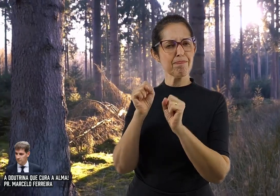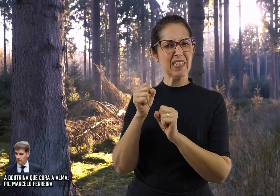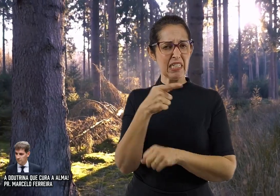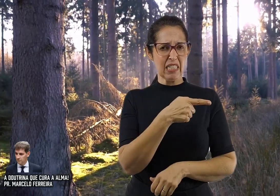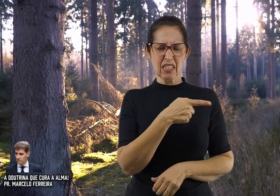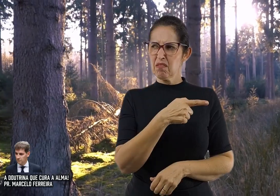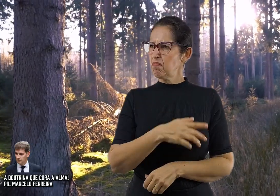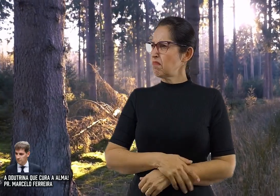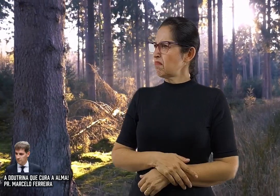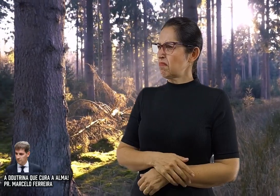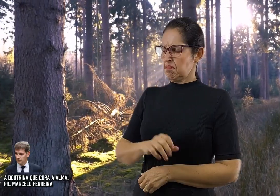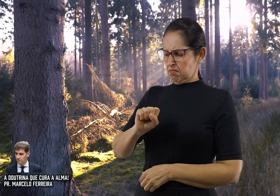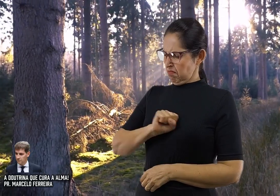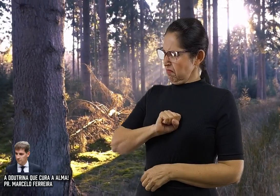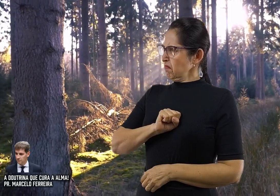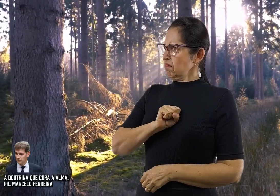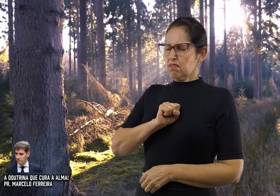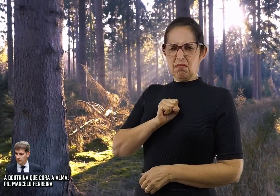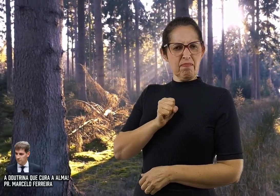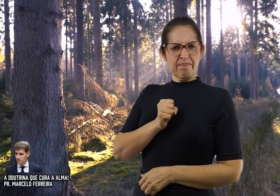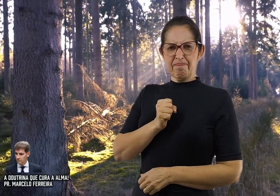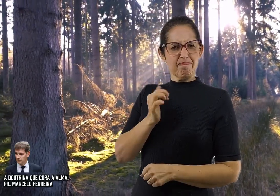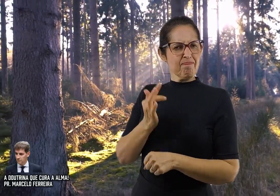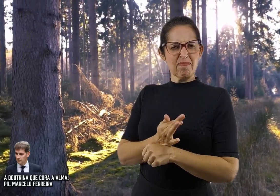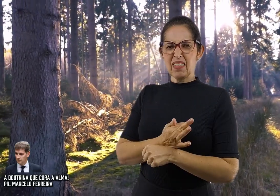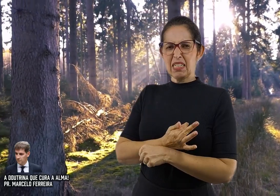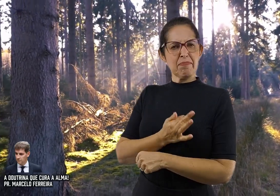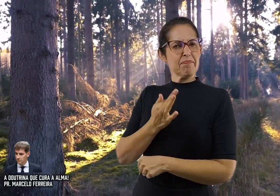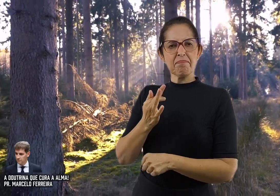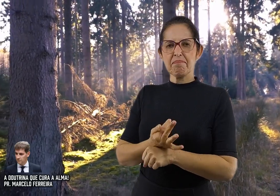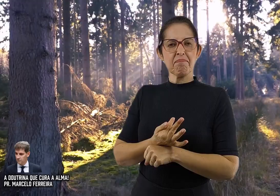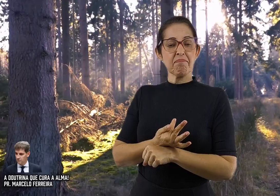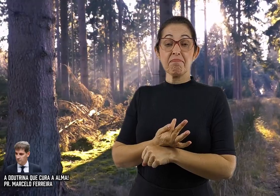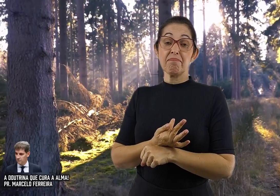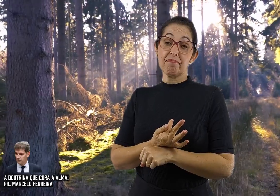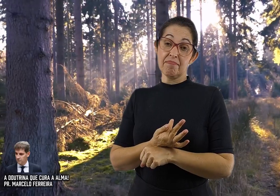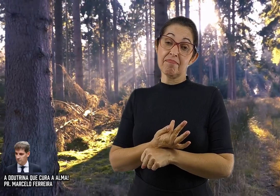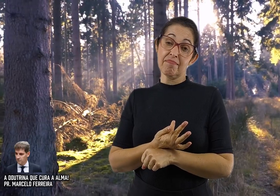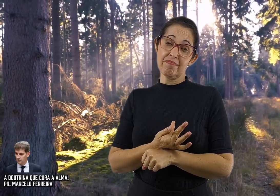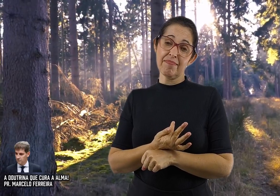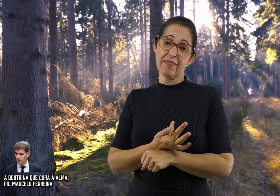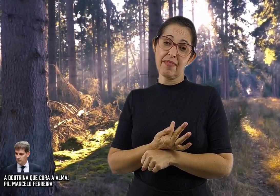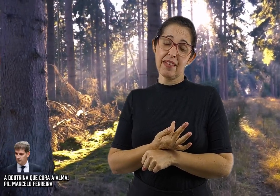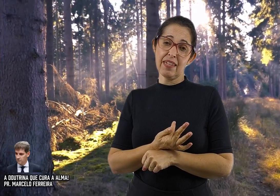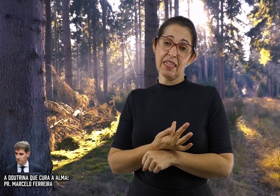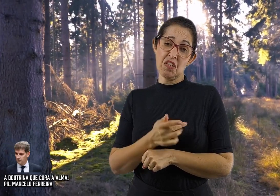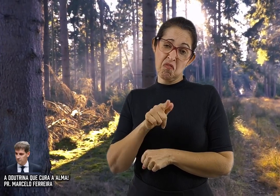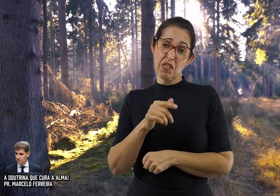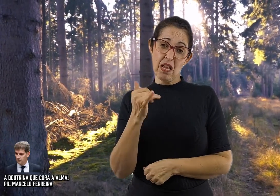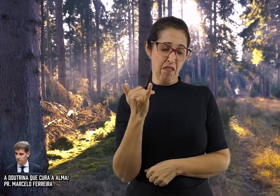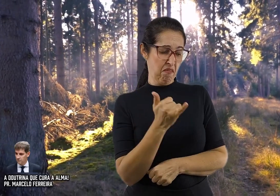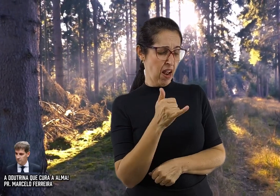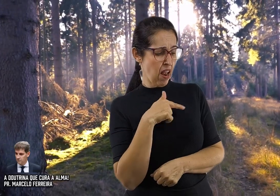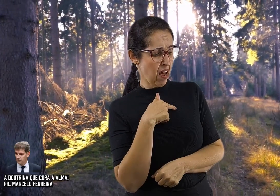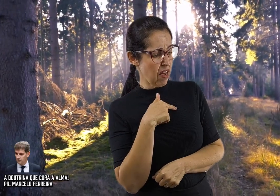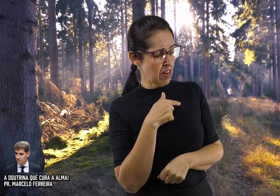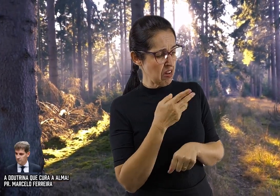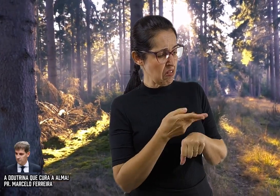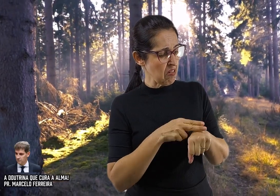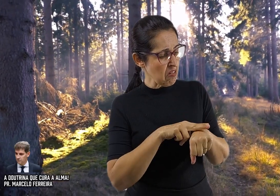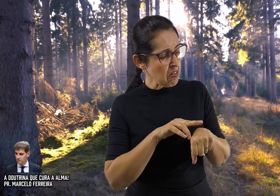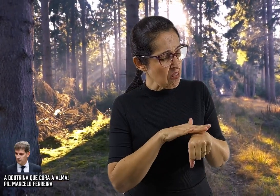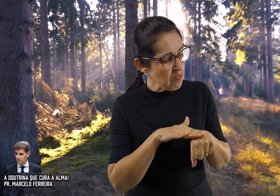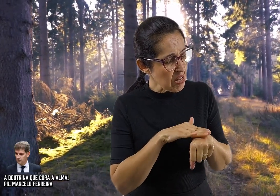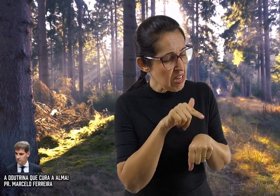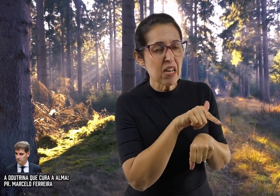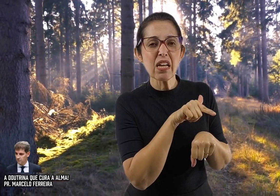não suportarão a sã doutrina. Ele não suporta. Se você começar a falar com eles ficam até irritados, eles ficam